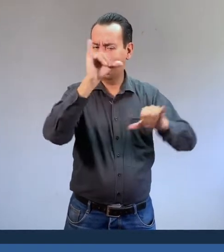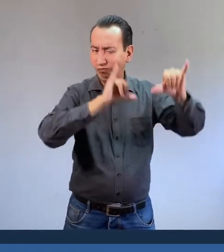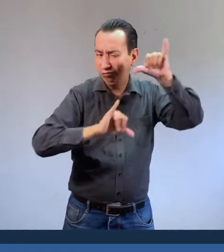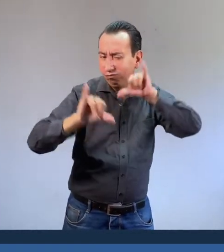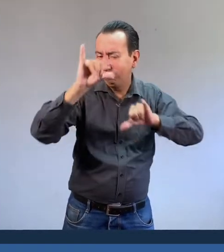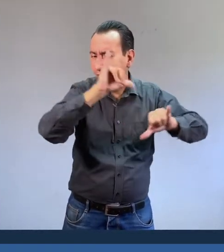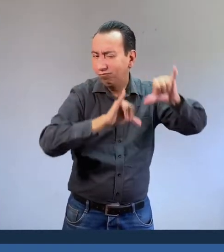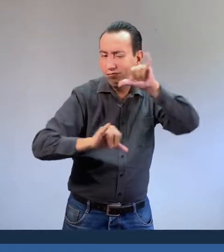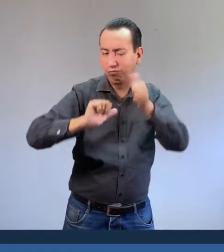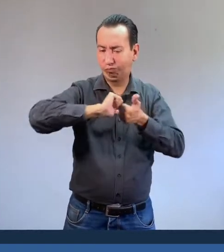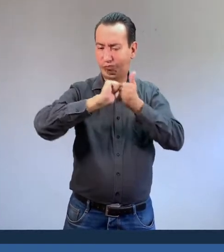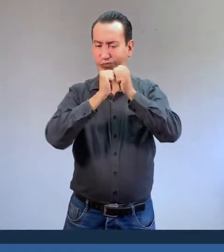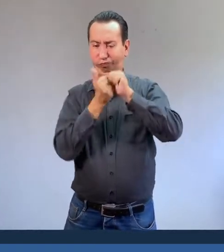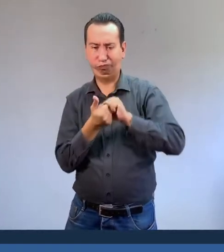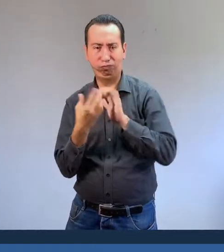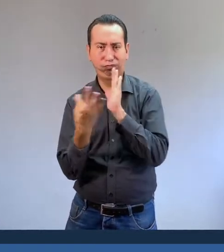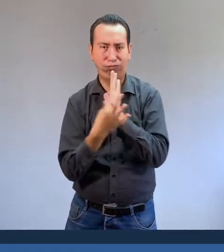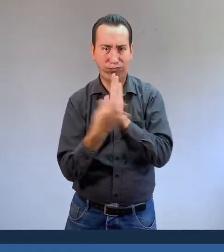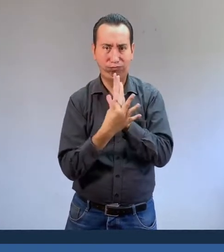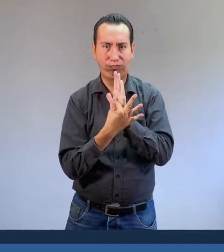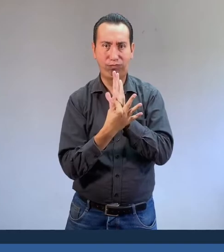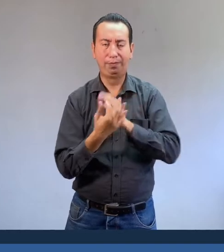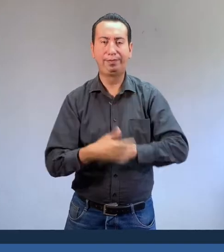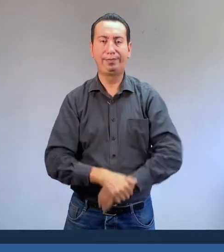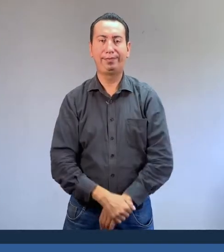para realizar el beneficio del mineral.